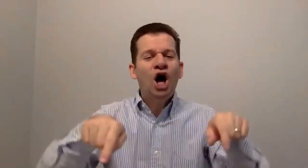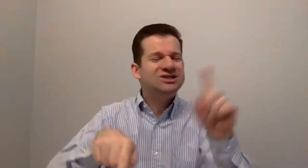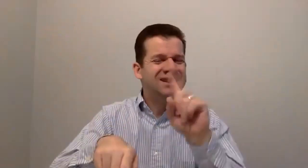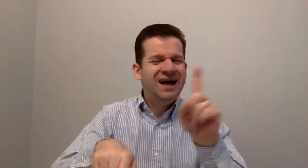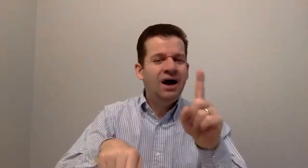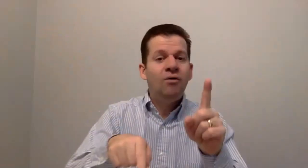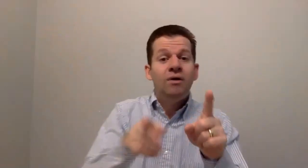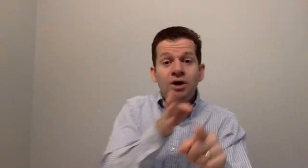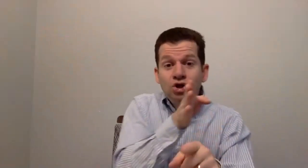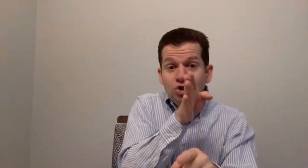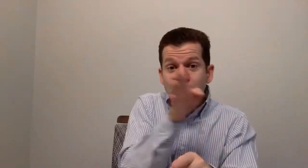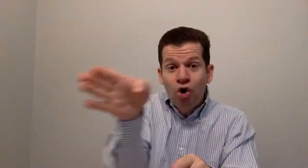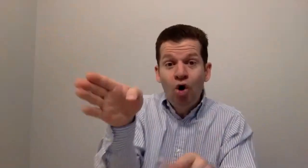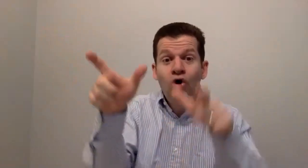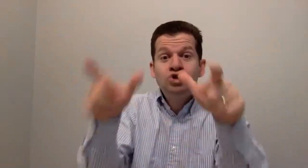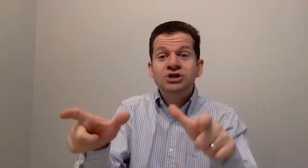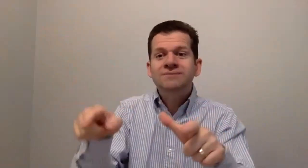loja, não. Onde